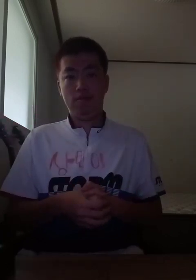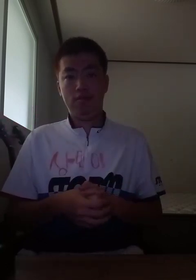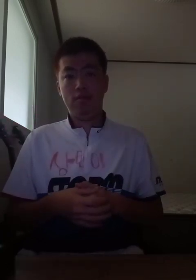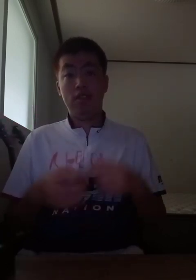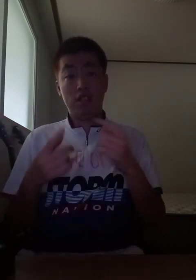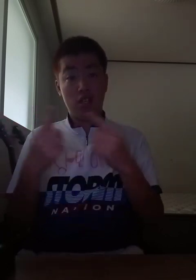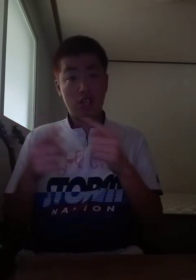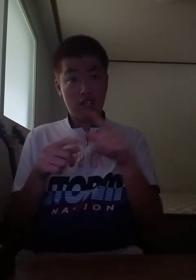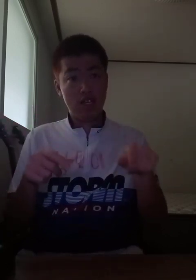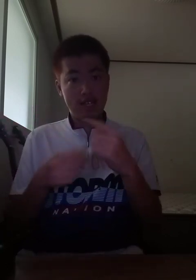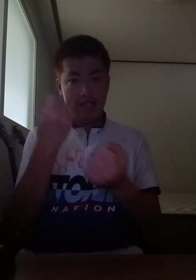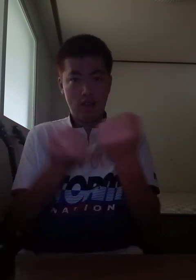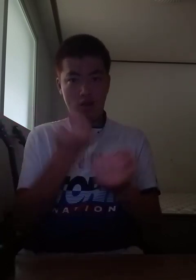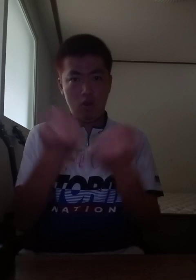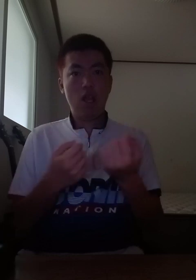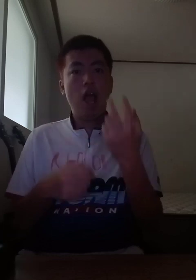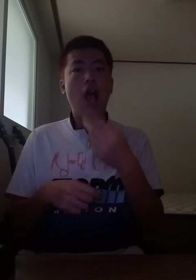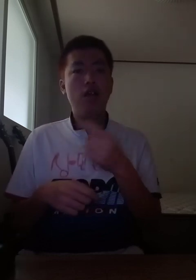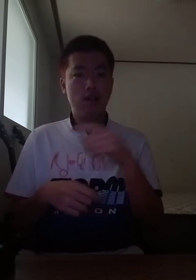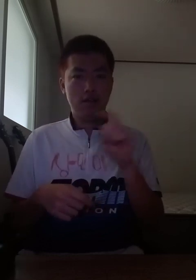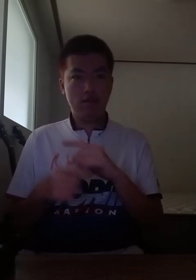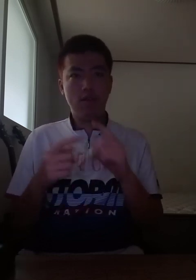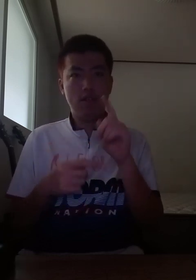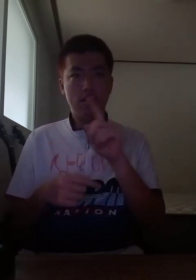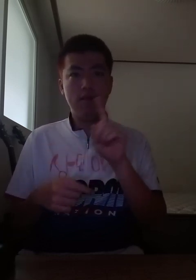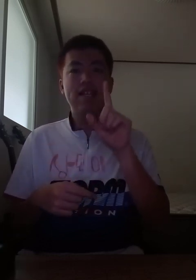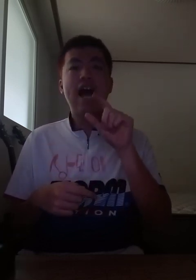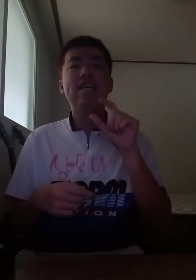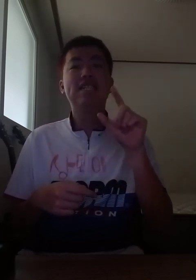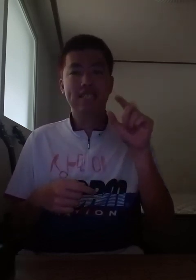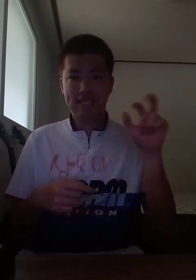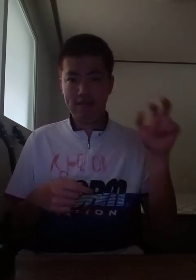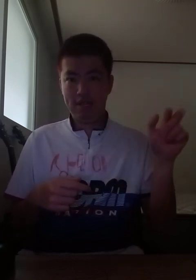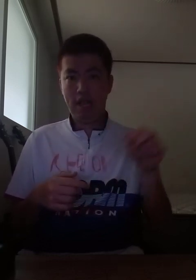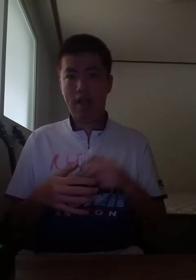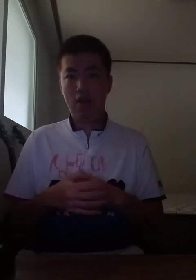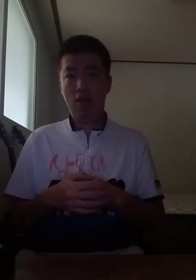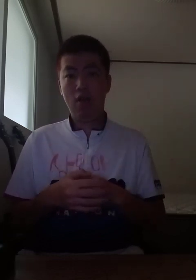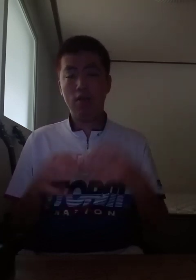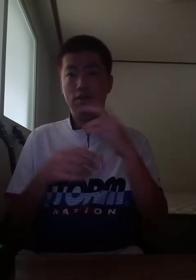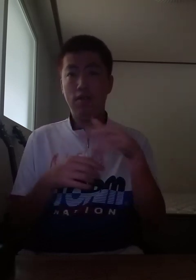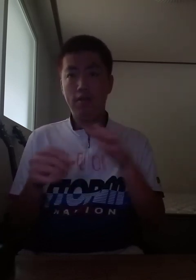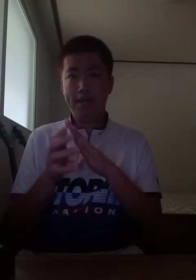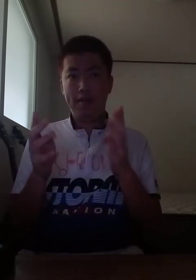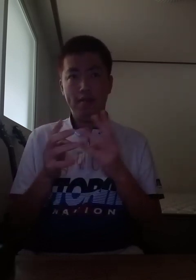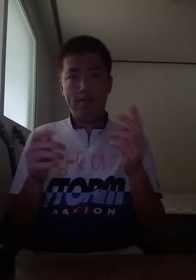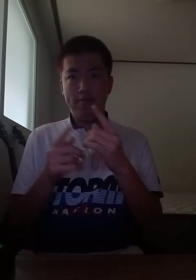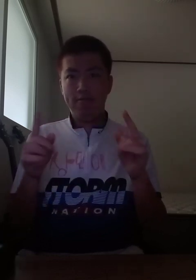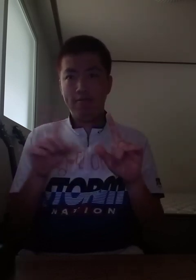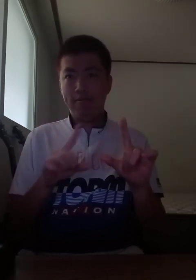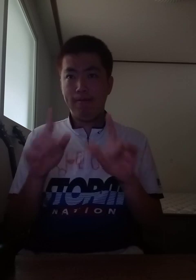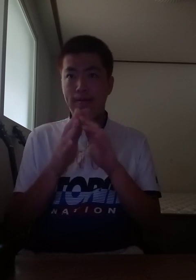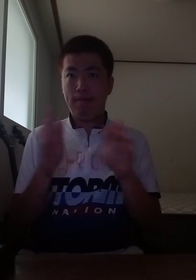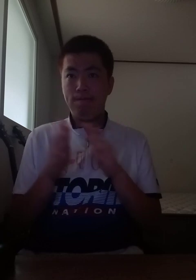제 옆에 이 자전거는 서울시 공공자전거인 일명 따릉입니다. 만 15세 이상이면 누구나 이용료를 내고 사용할 수